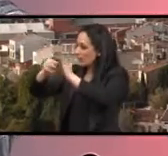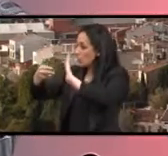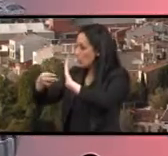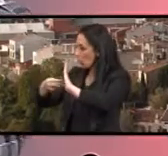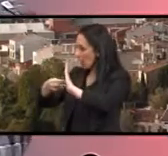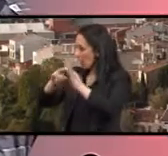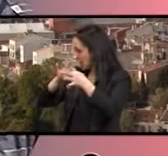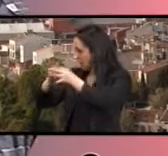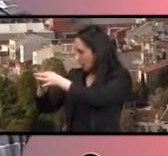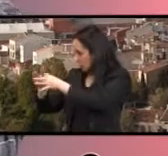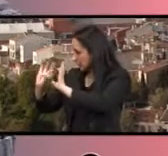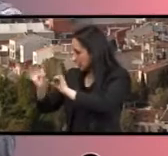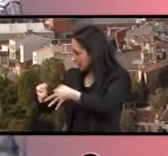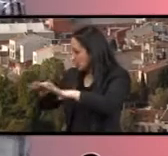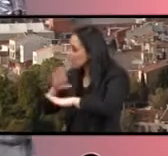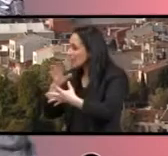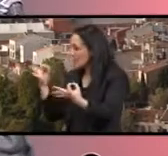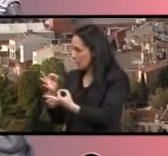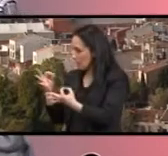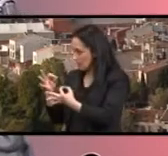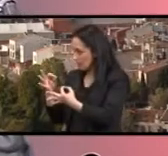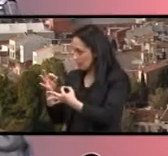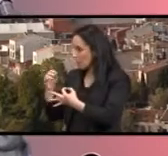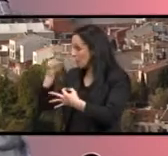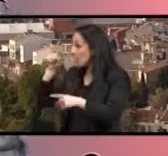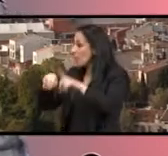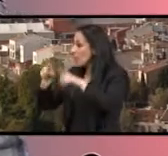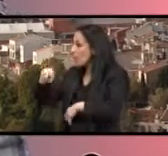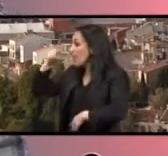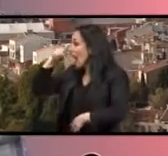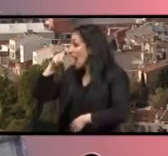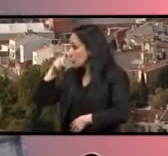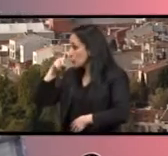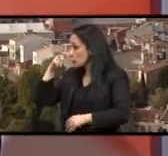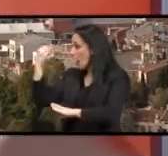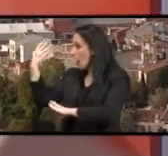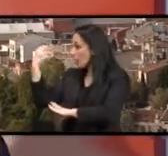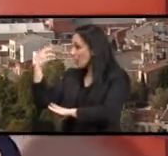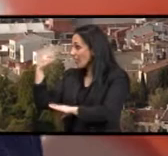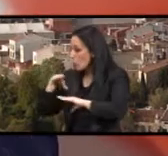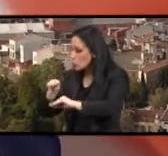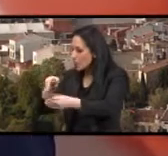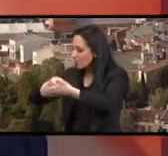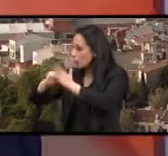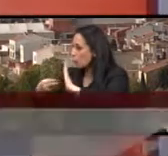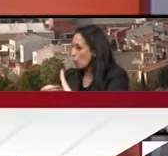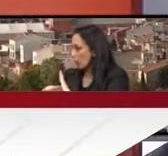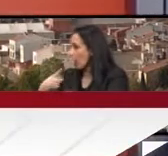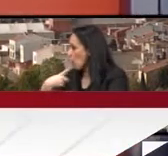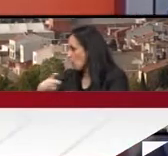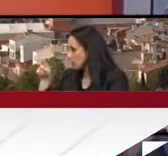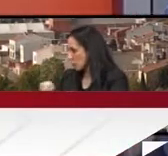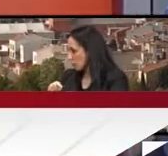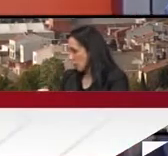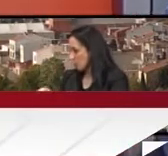molt, però una banda és cara, i després, quan tens una edat, l'aprenentatge costa també, no? Bueno, la tecnologia... A veure,